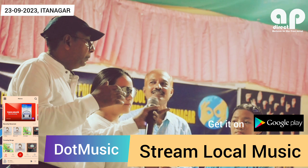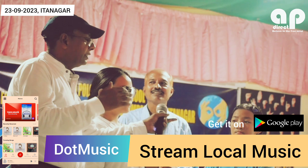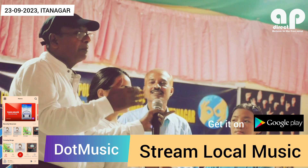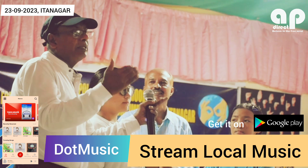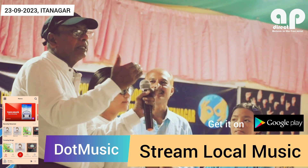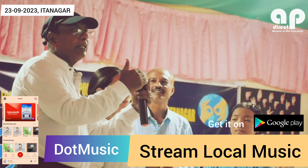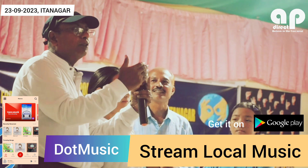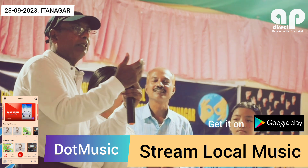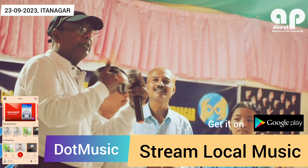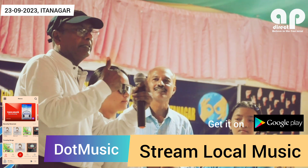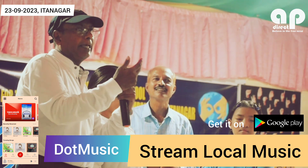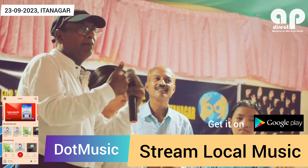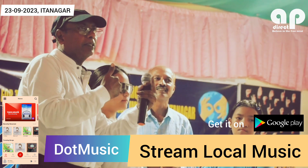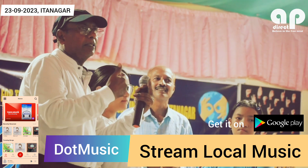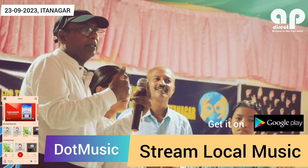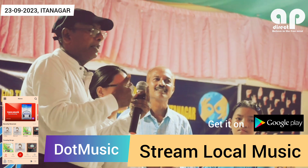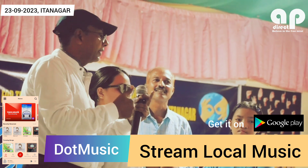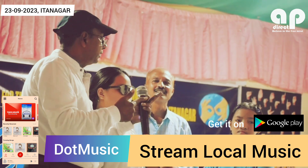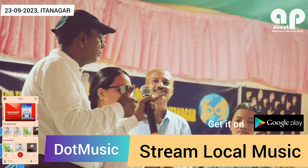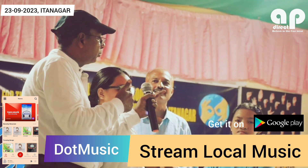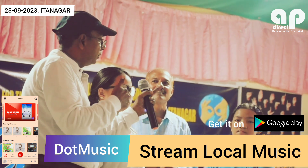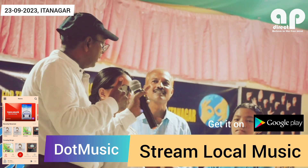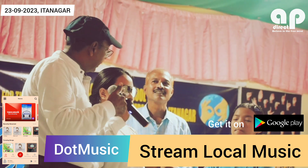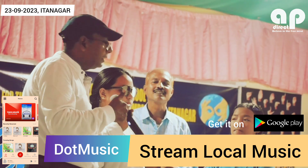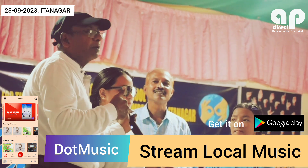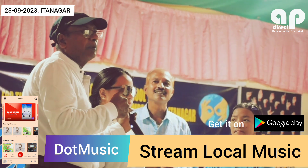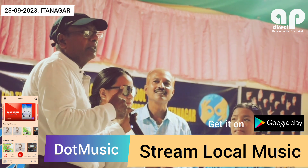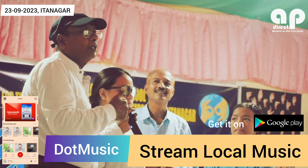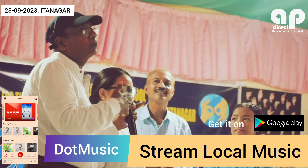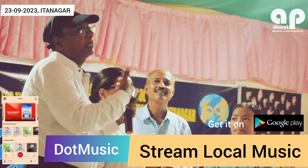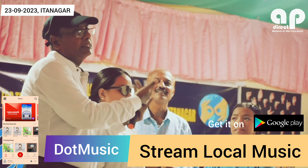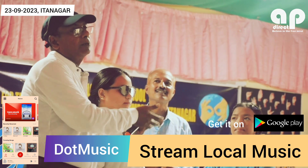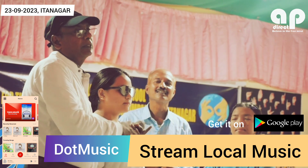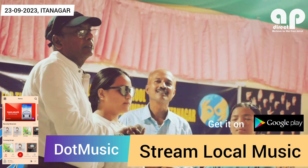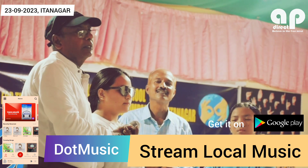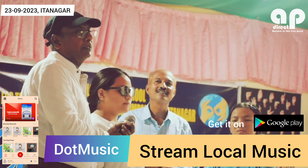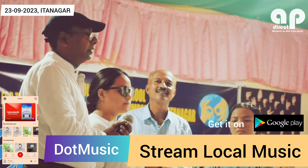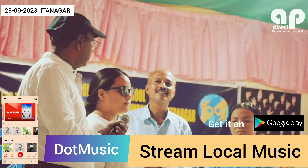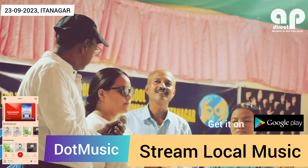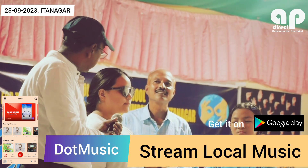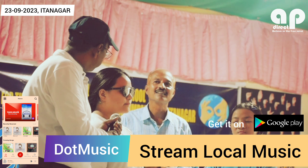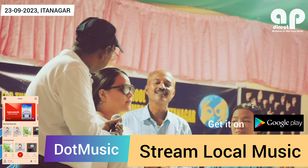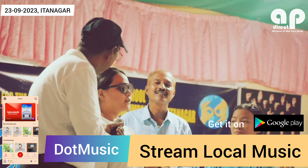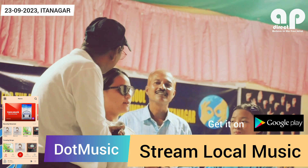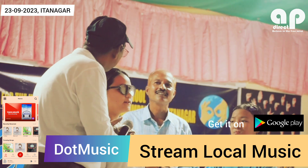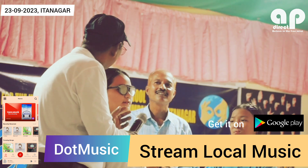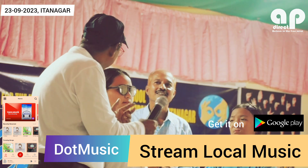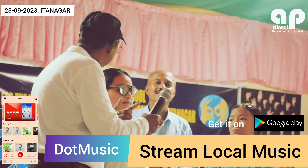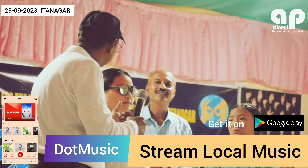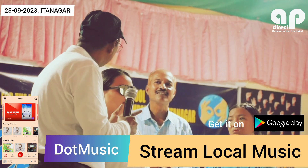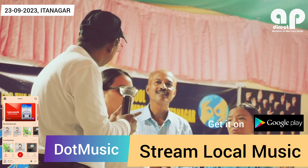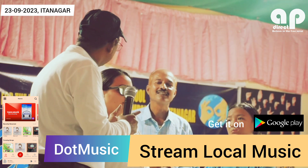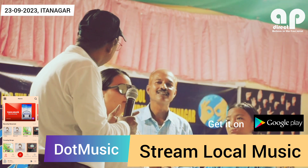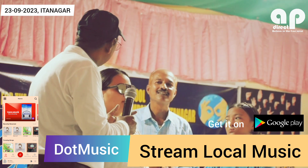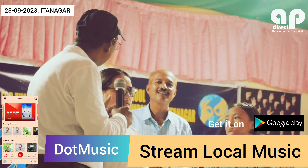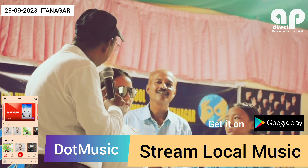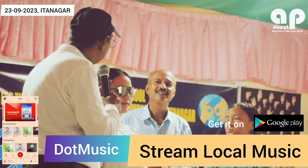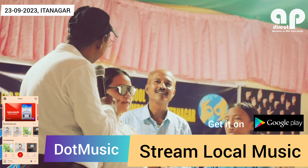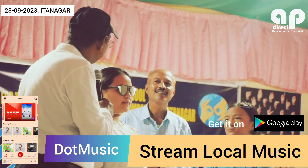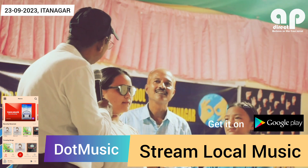विजन विजन के लिए तो ठीक है साइलेंस, लेकिन जब वो नहीं देख पाती है तो ठीक है. आप तो बात करते हो ना बिग बैंग नो